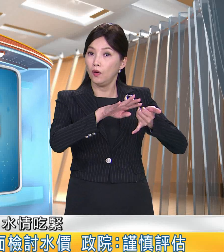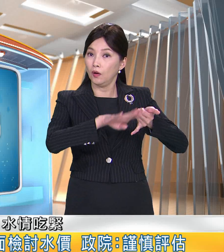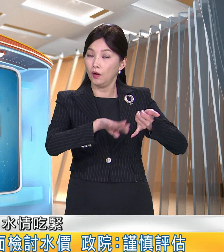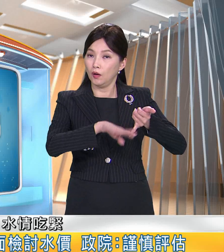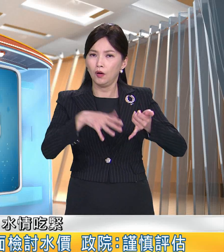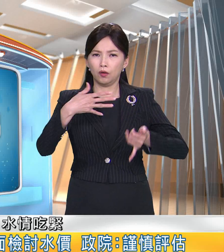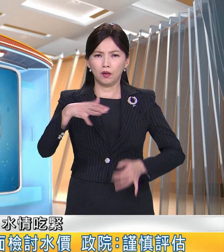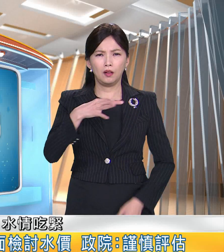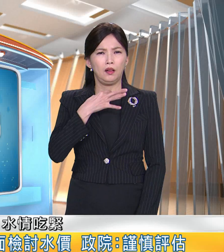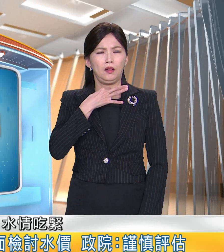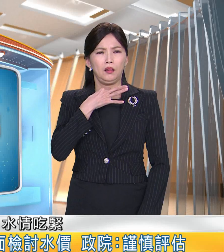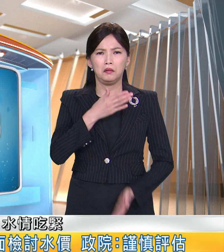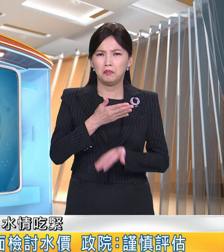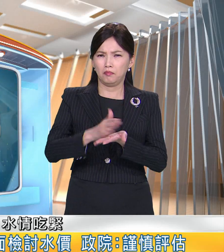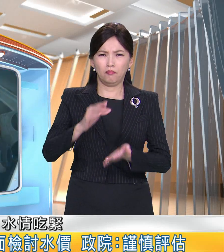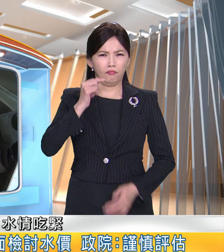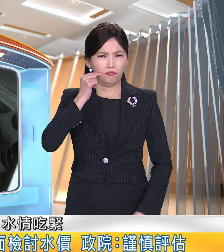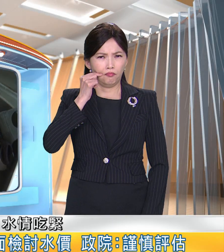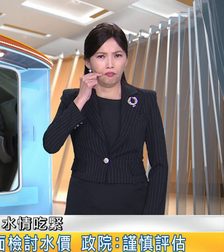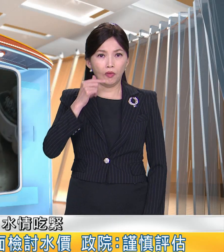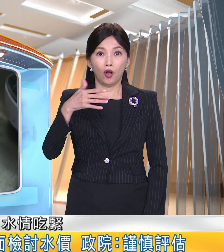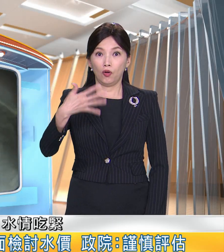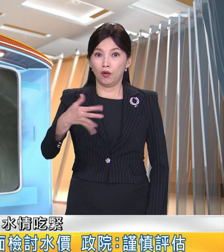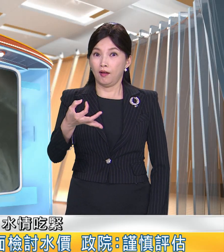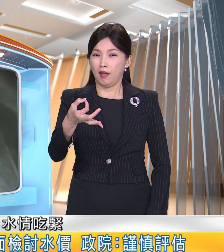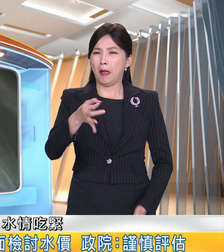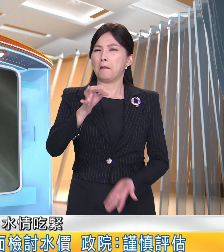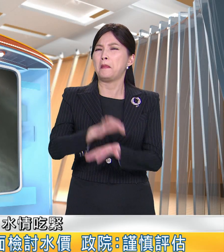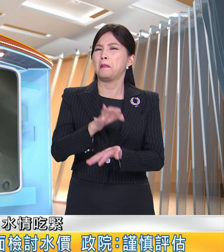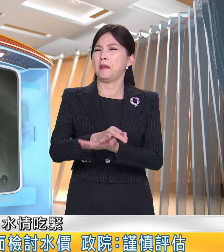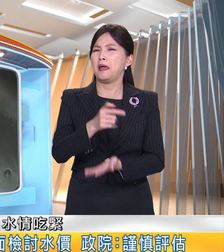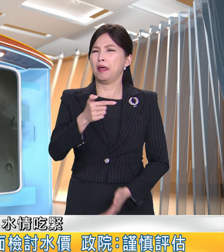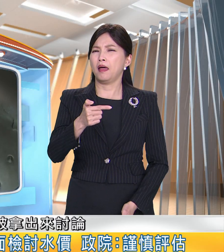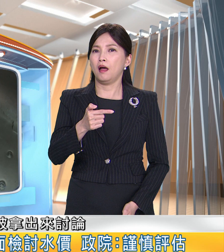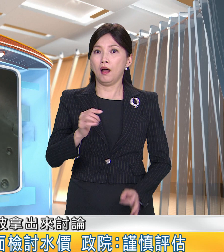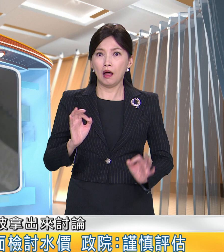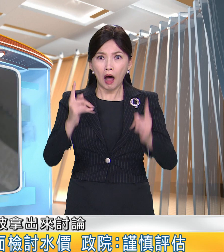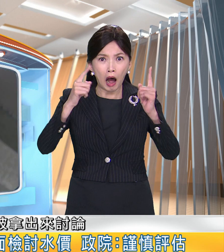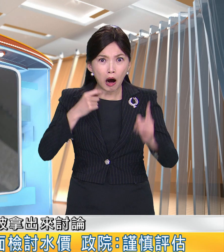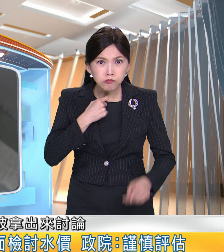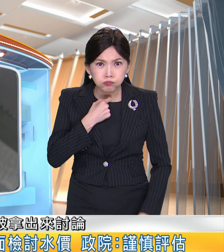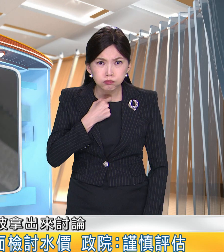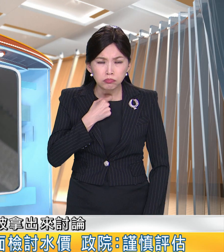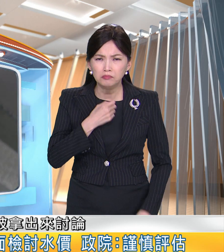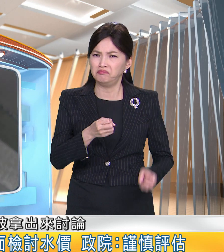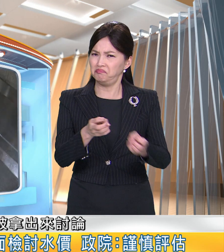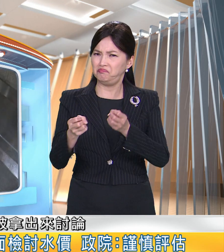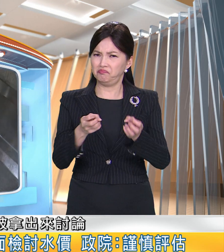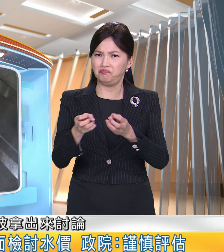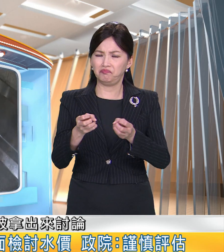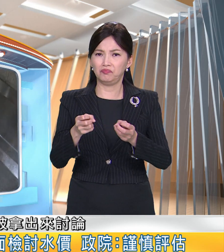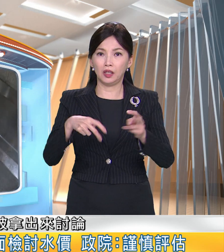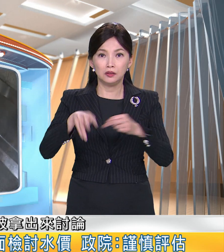中南部旱象难解，水情吃紧，水价合理化再度被拿出来讨